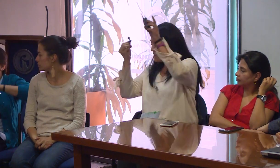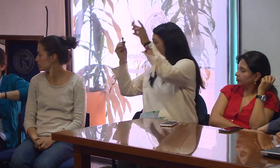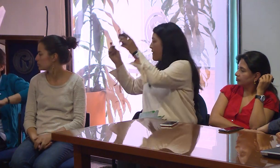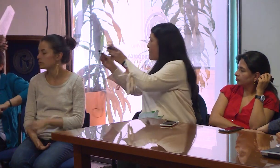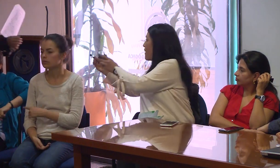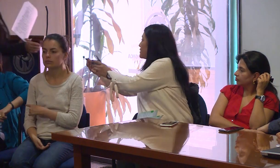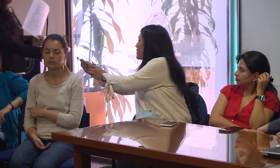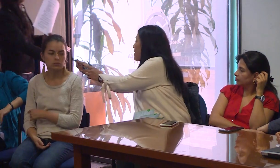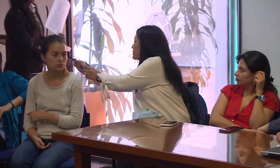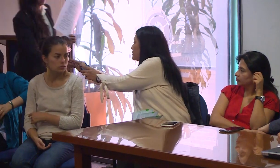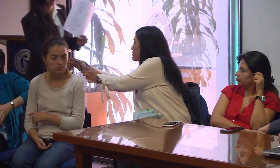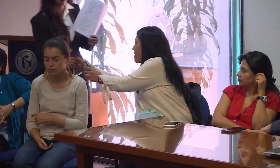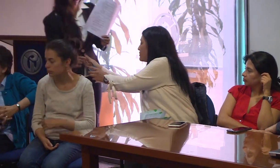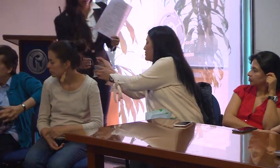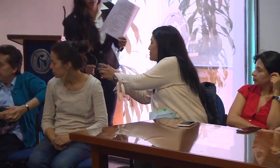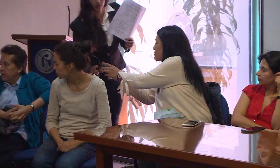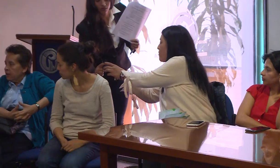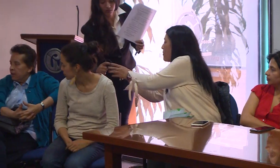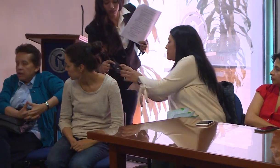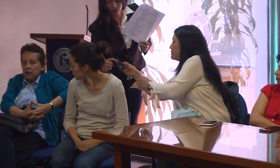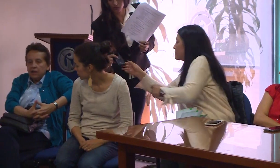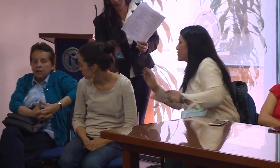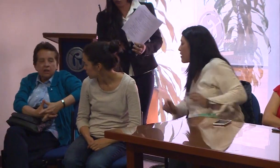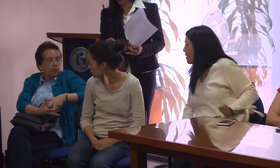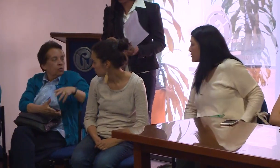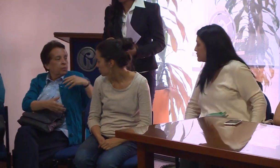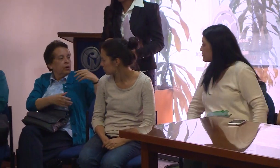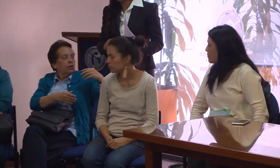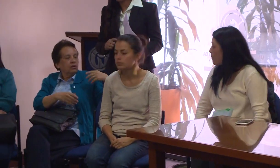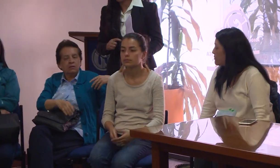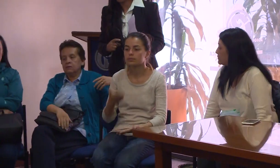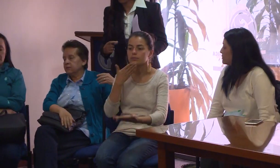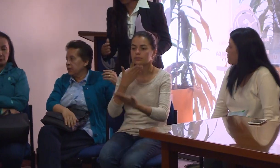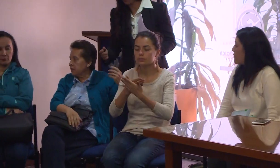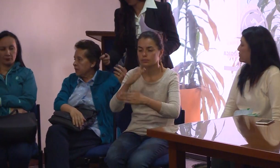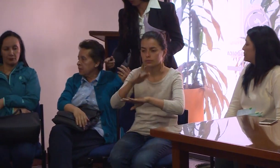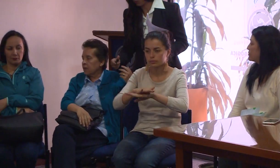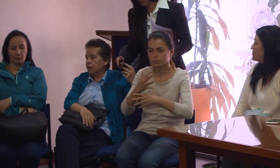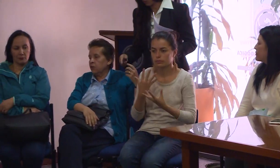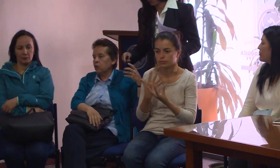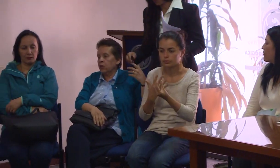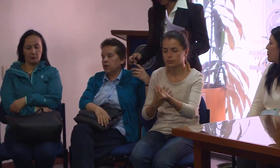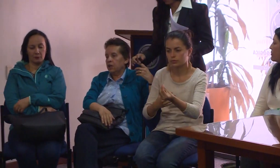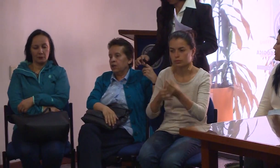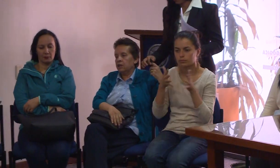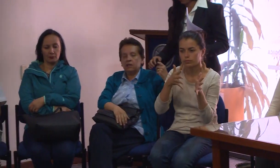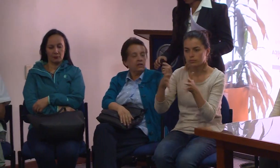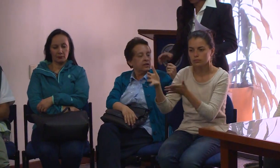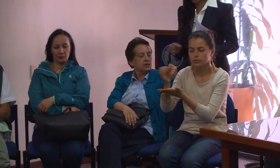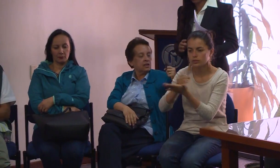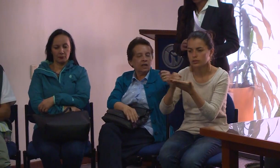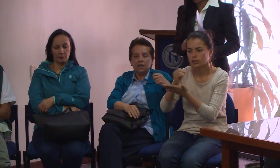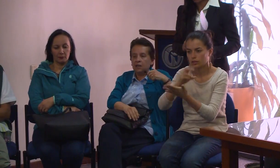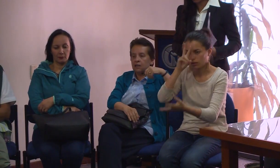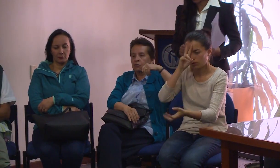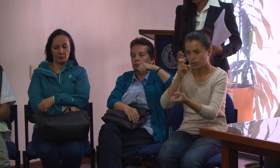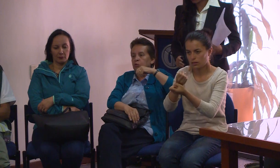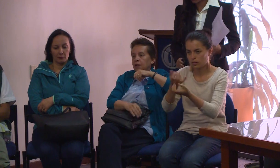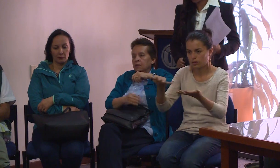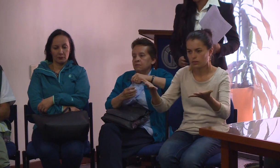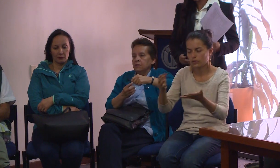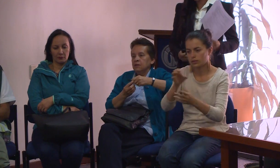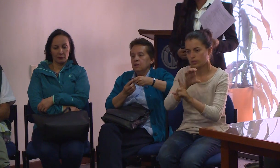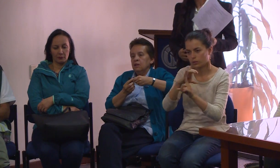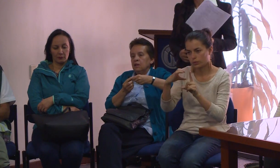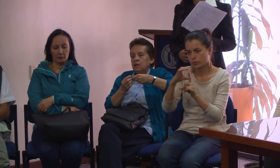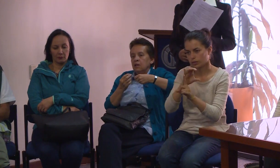Bueno, buenas tardes. El grupo Enseñanza de la Biología y Diversidad